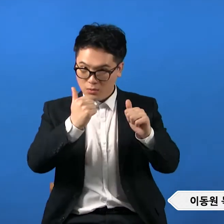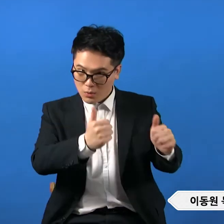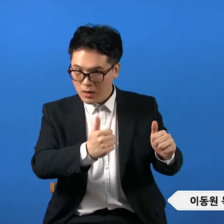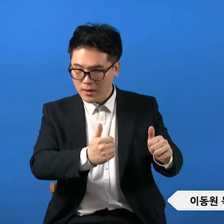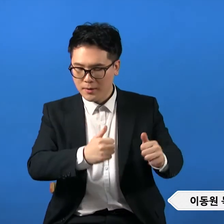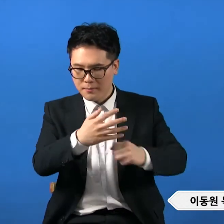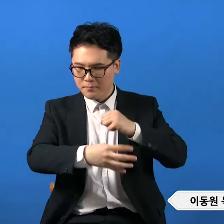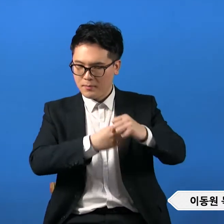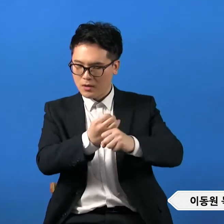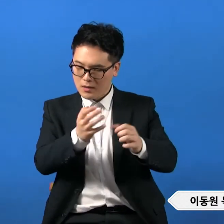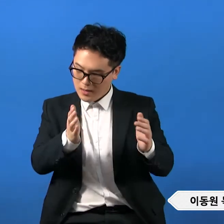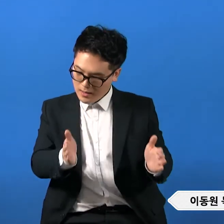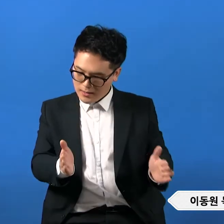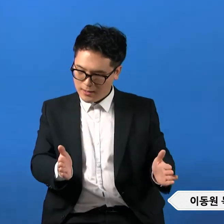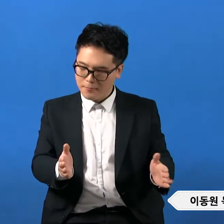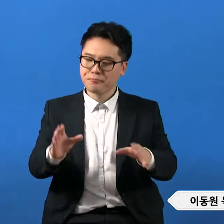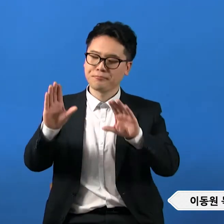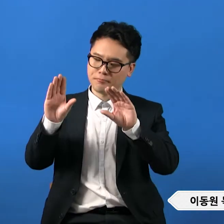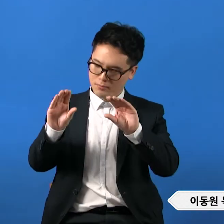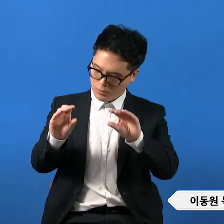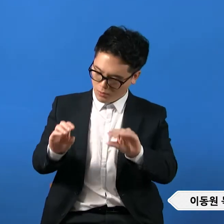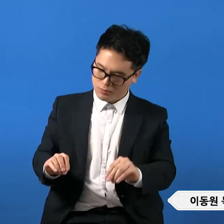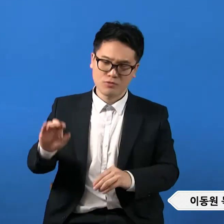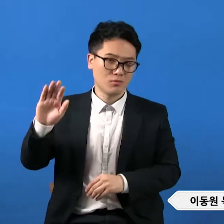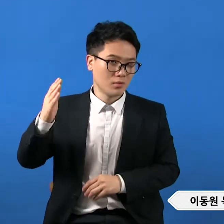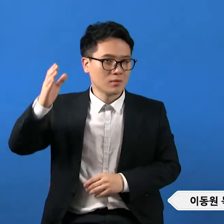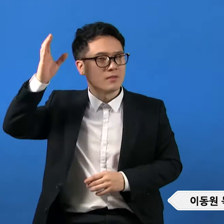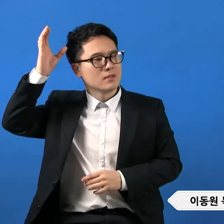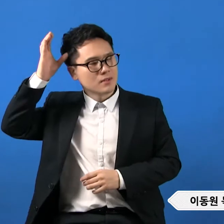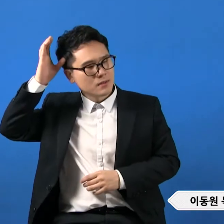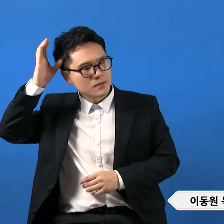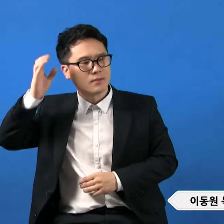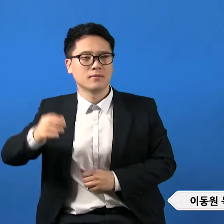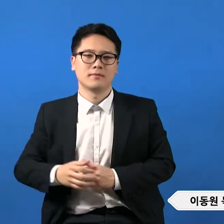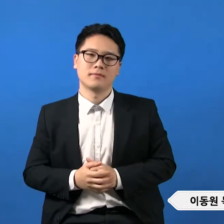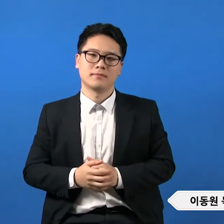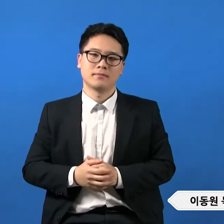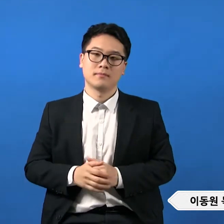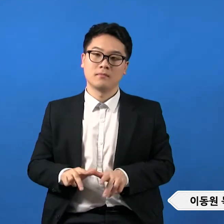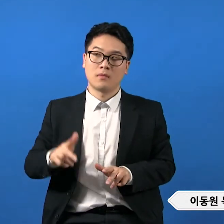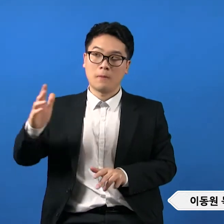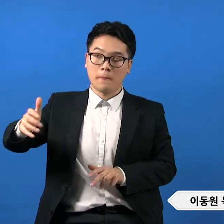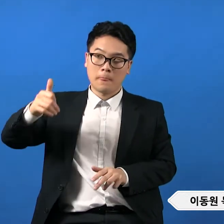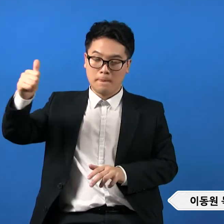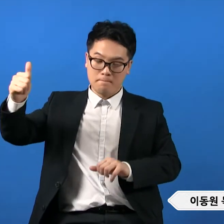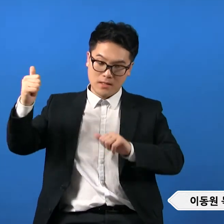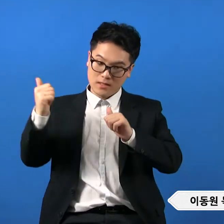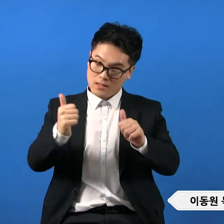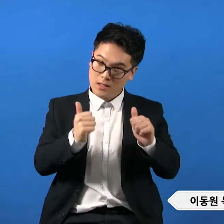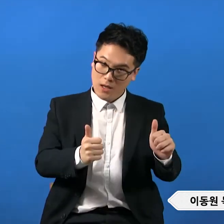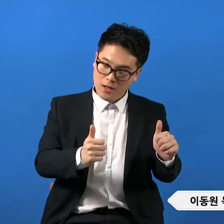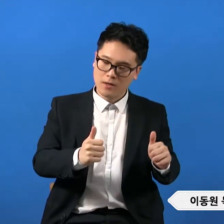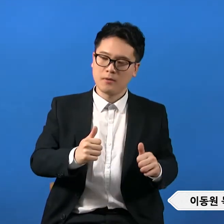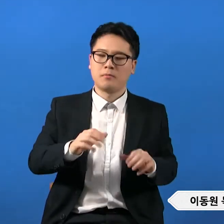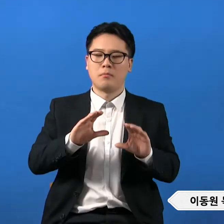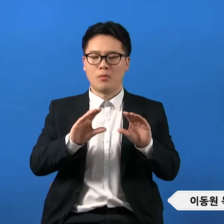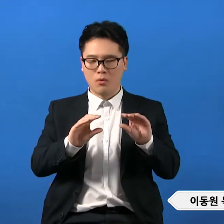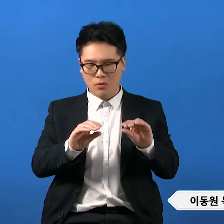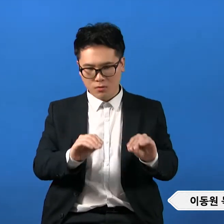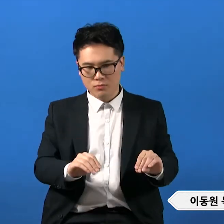것을 멈출 것을 기대한 것입니다. 다시 말하면 이제 하나님의 진노가 곧 멈추어지도록 기도한